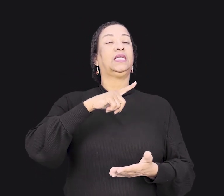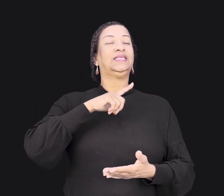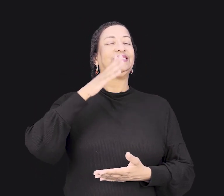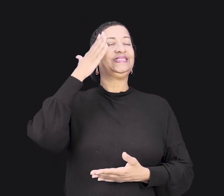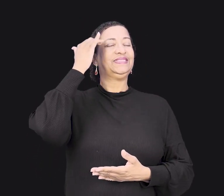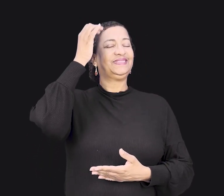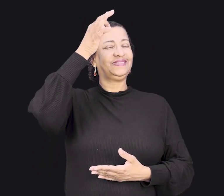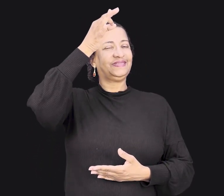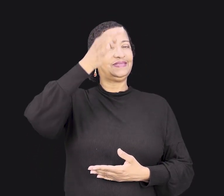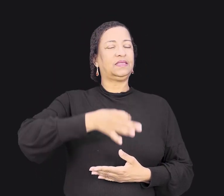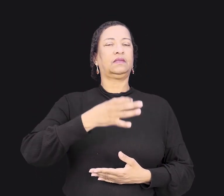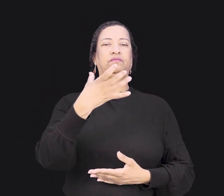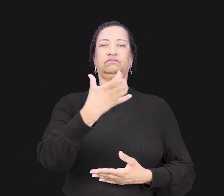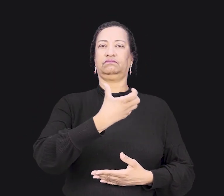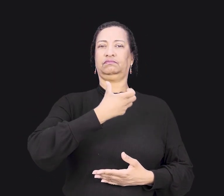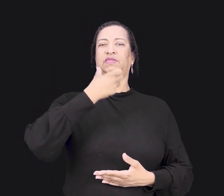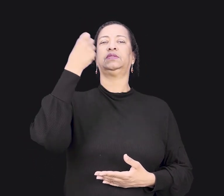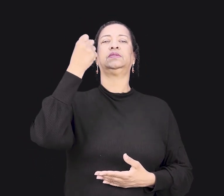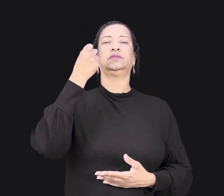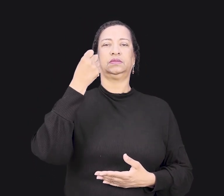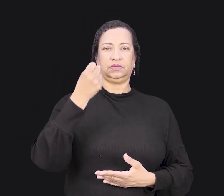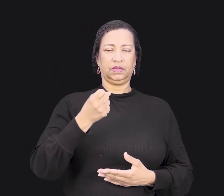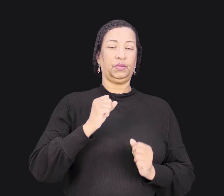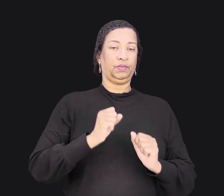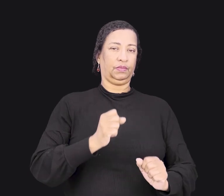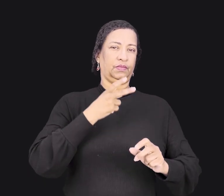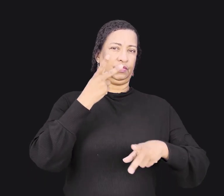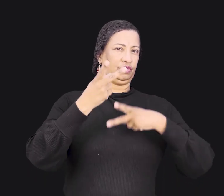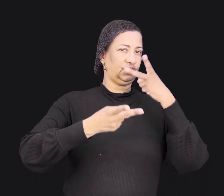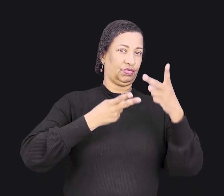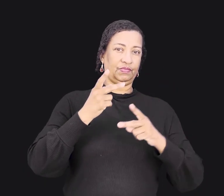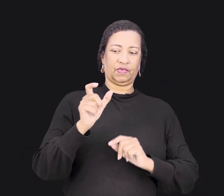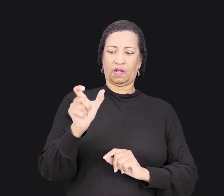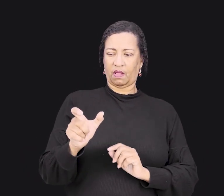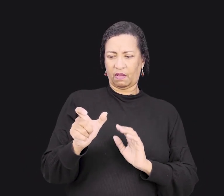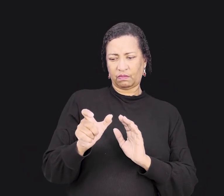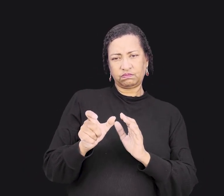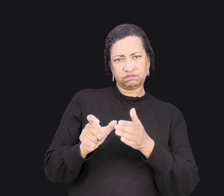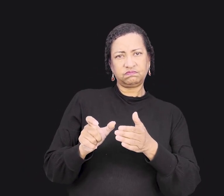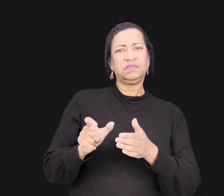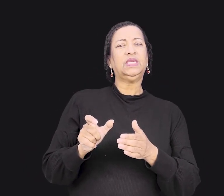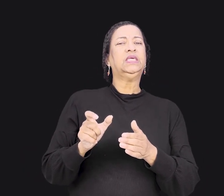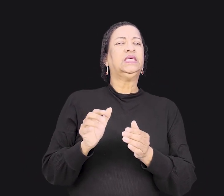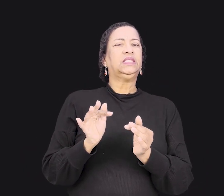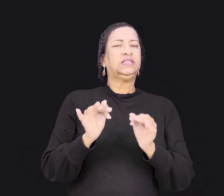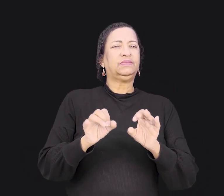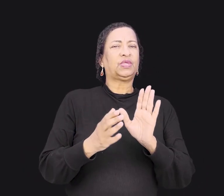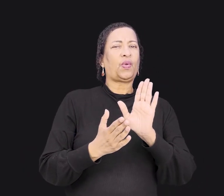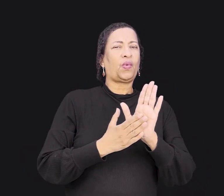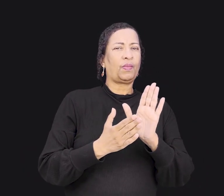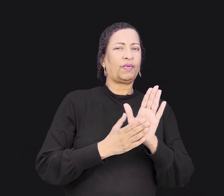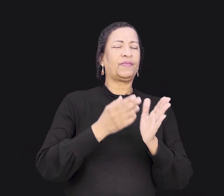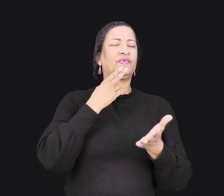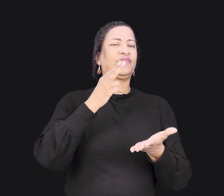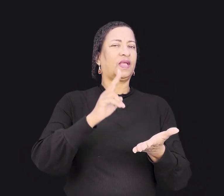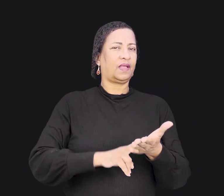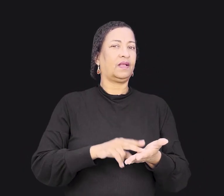certeza da salvação. Podemos dizer que a palavra-chave que define o propósito desta epístola de João é